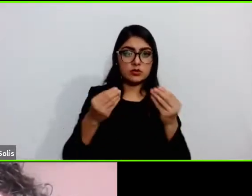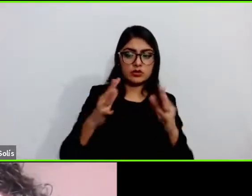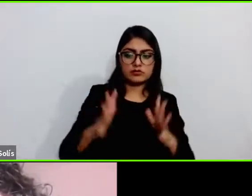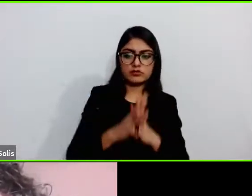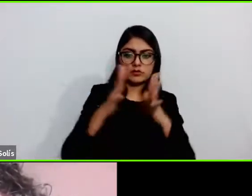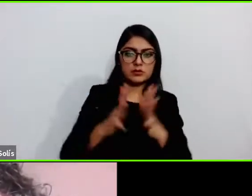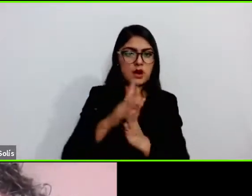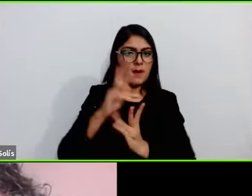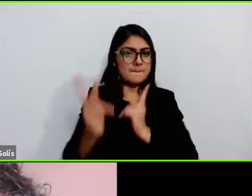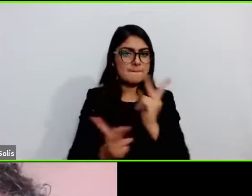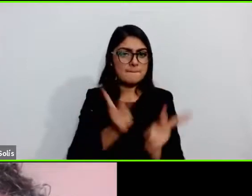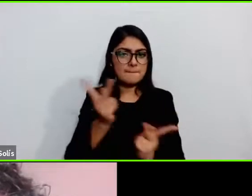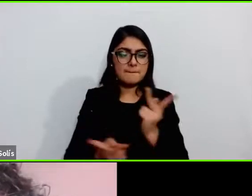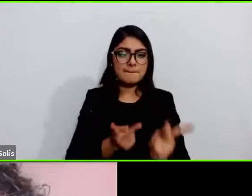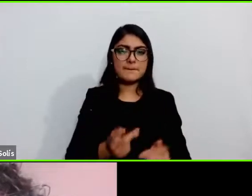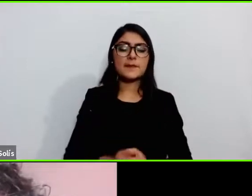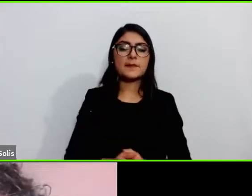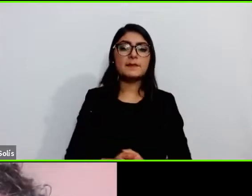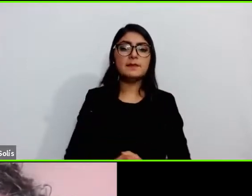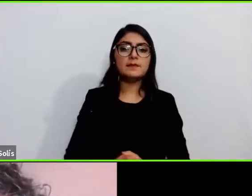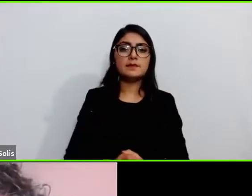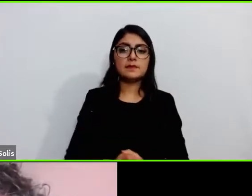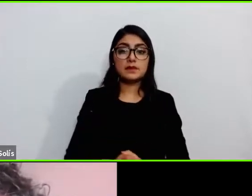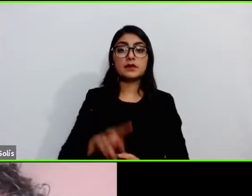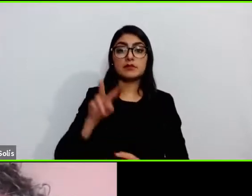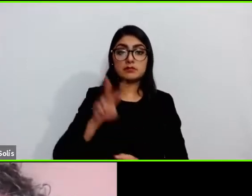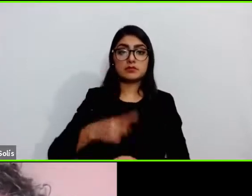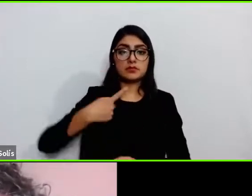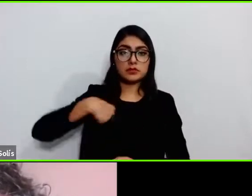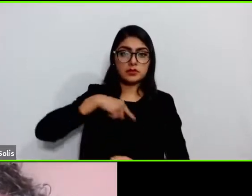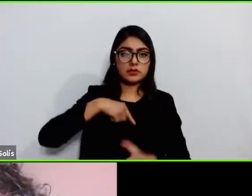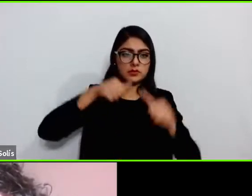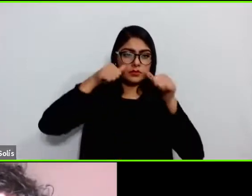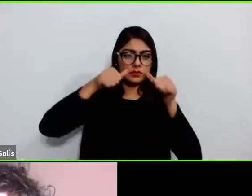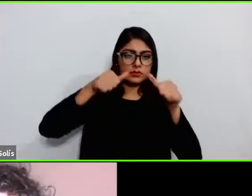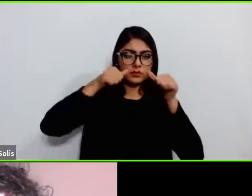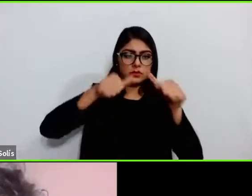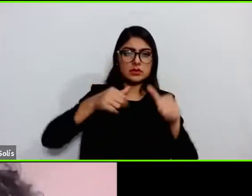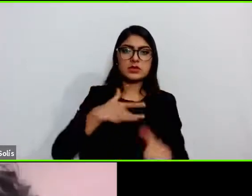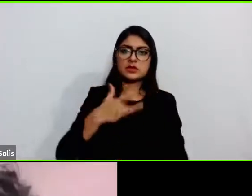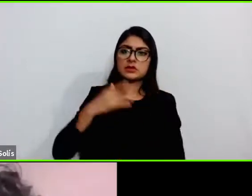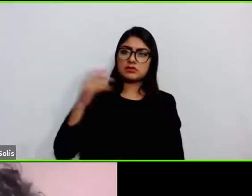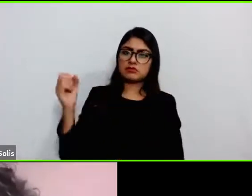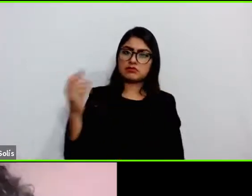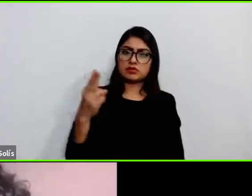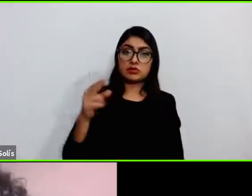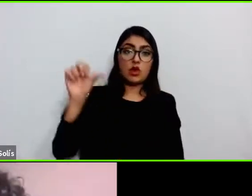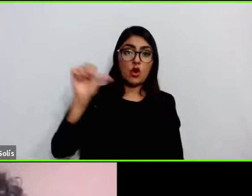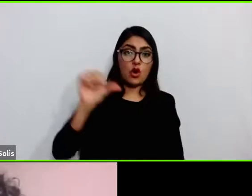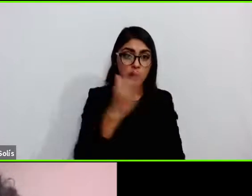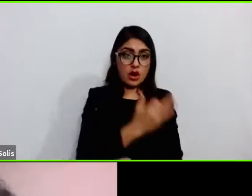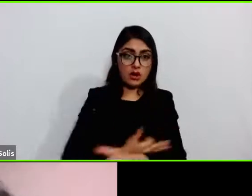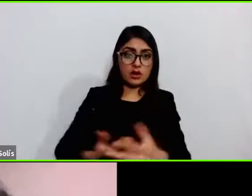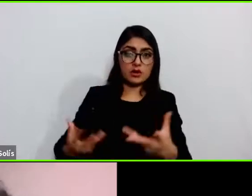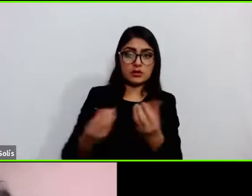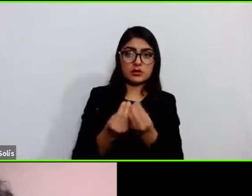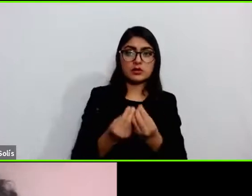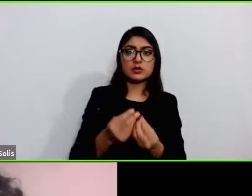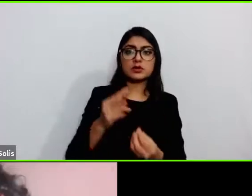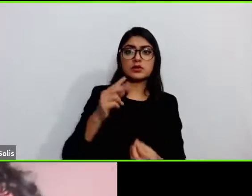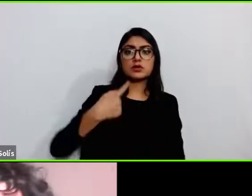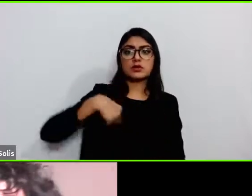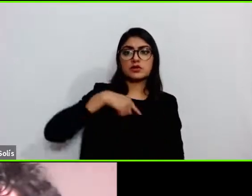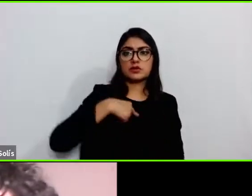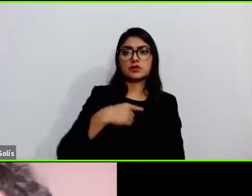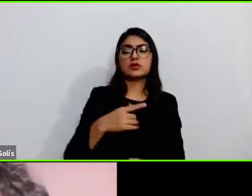participación. Ha sido un verdadero privilegio escucharle en esta tarde. Y le agradecemos mucho, mucho